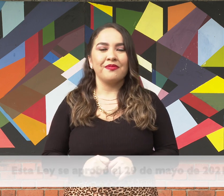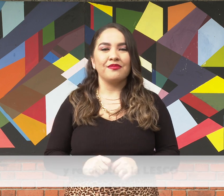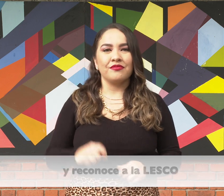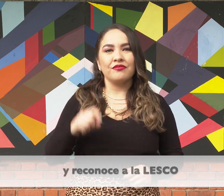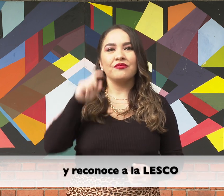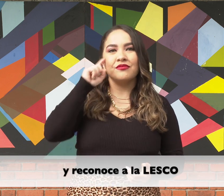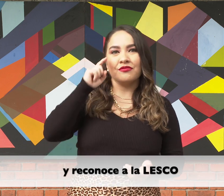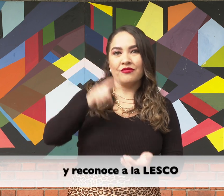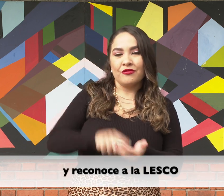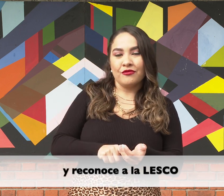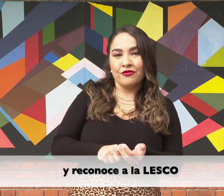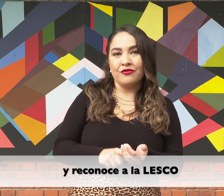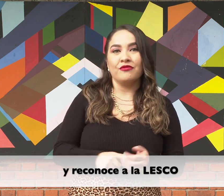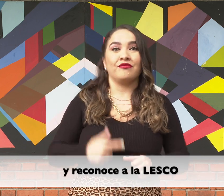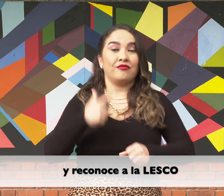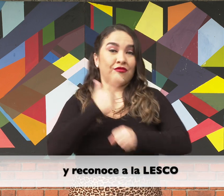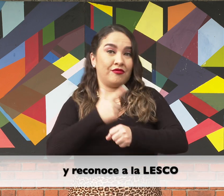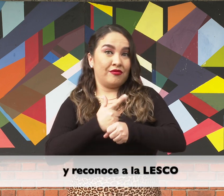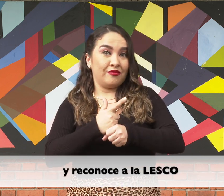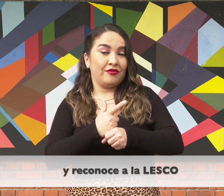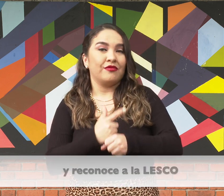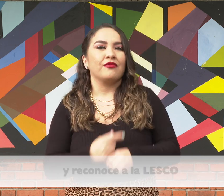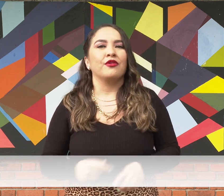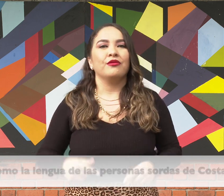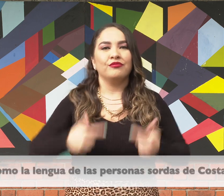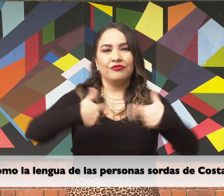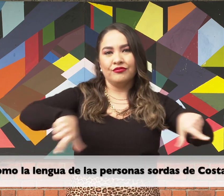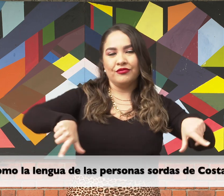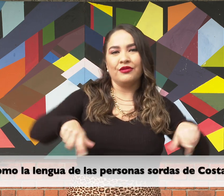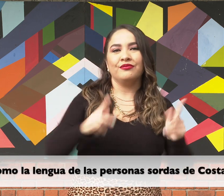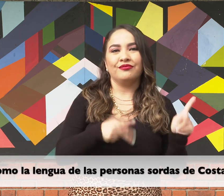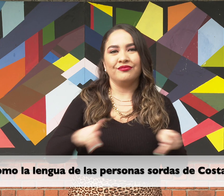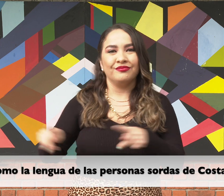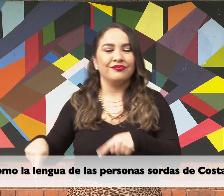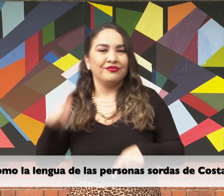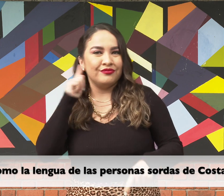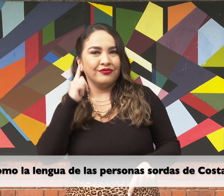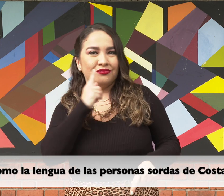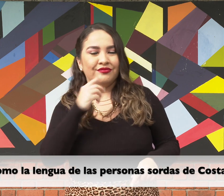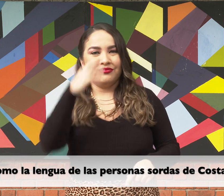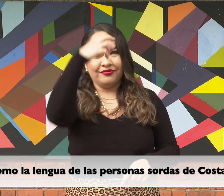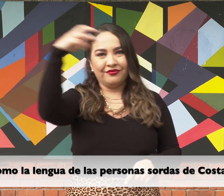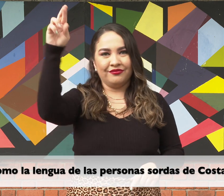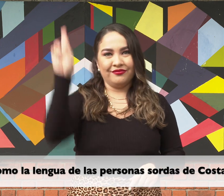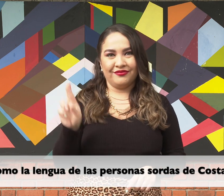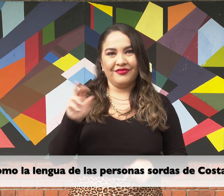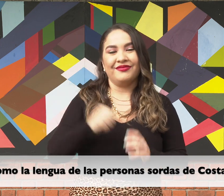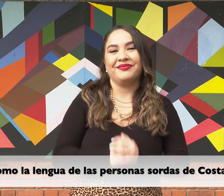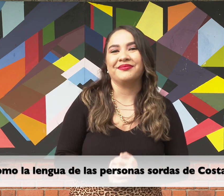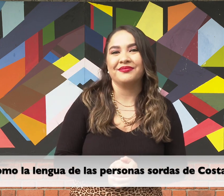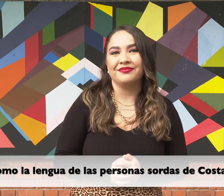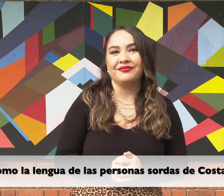y reconoce al ALESCO como la lengua de las personas sordas de Costa Rica